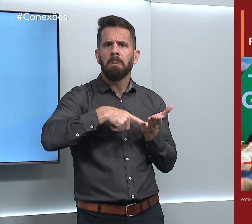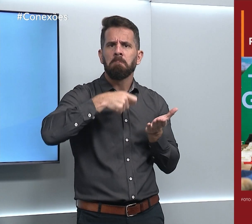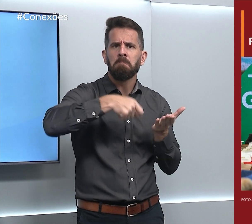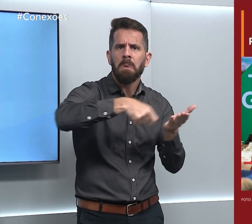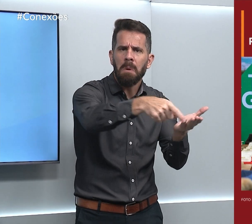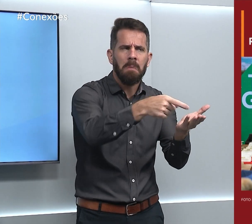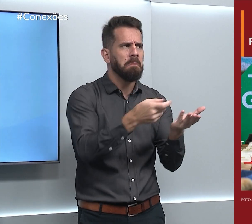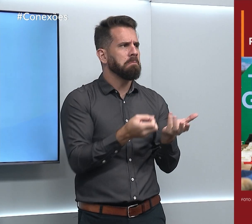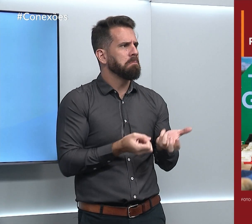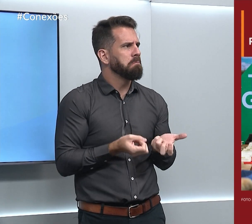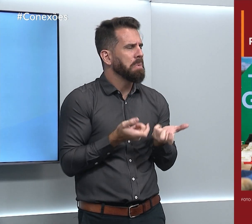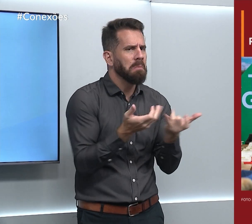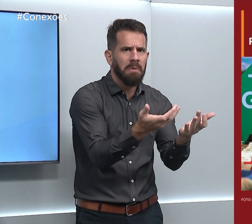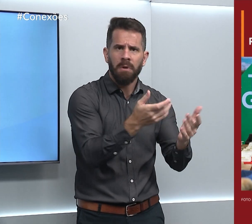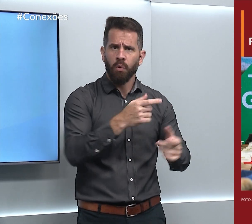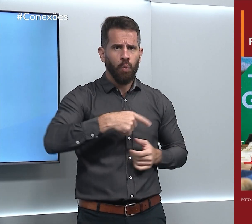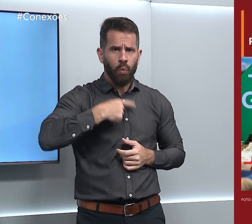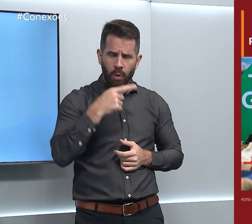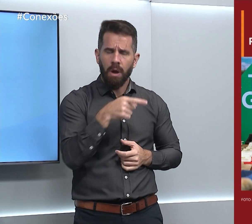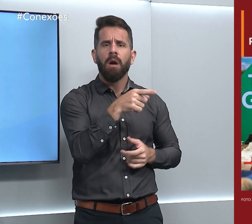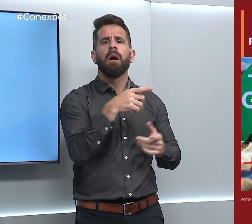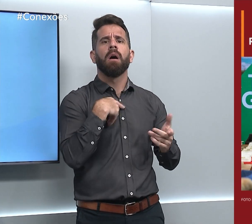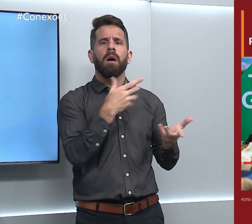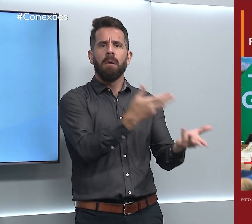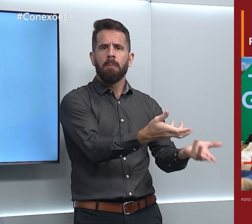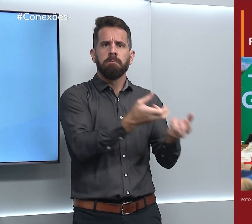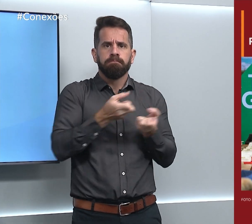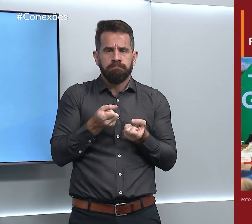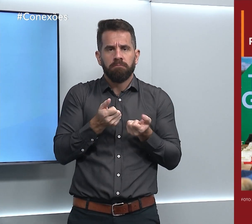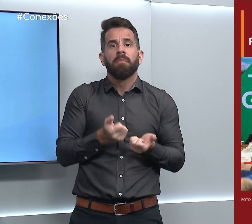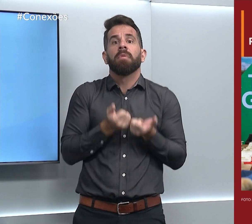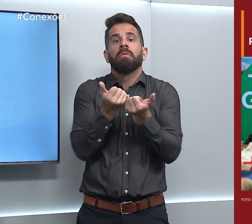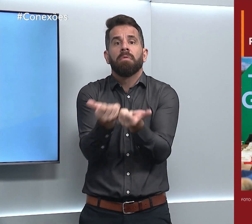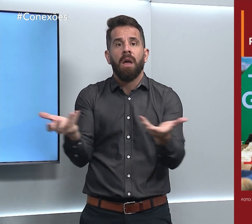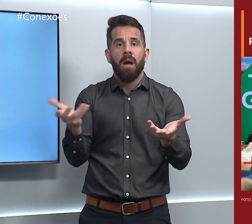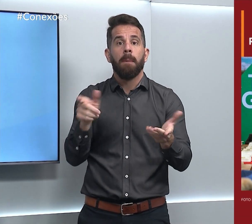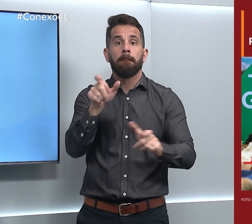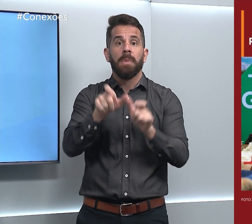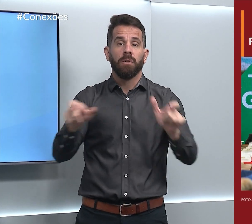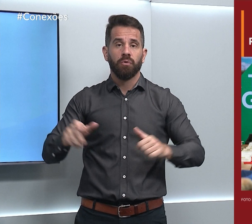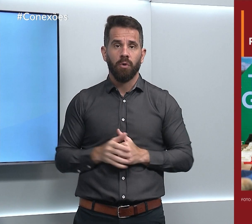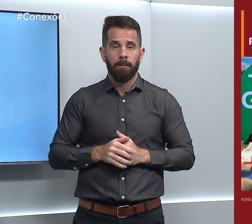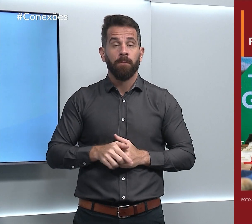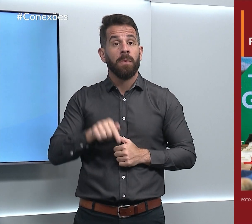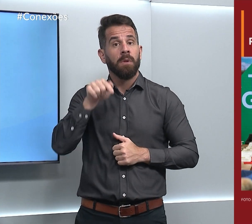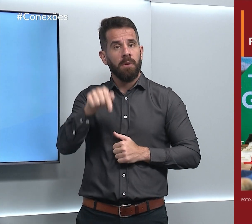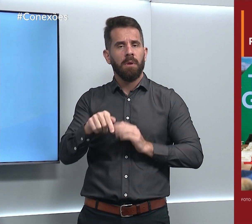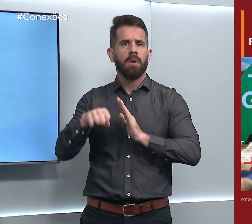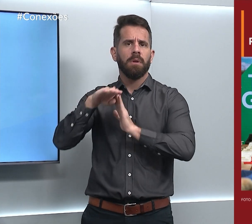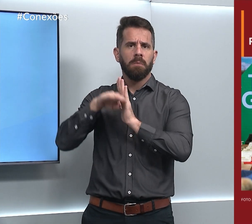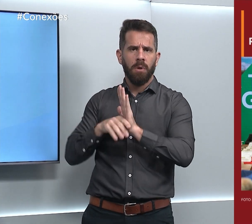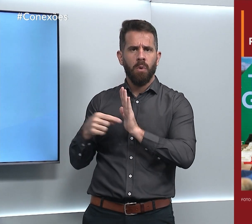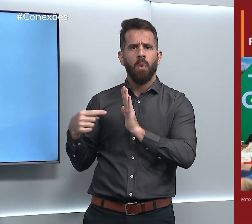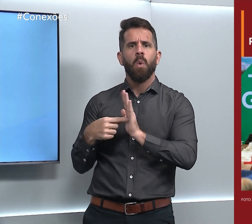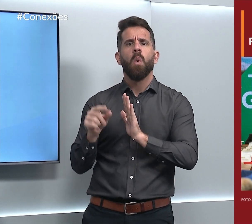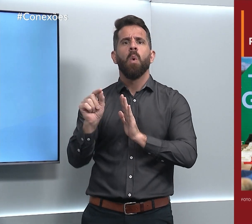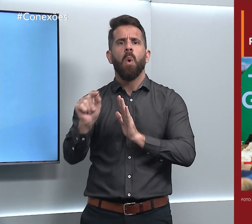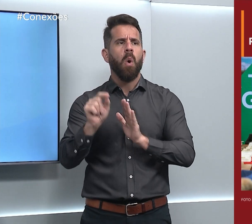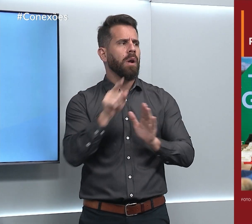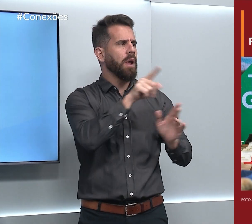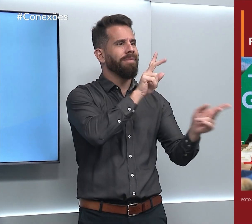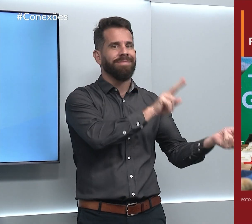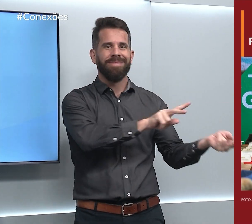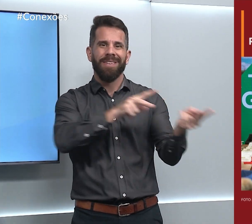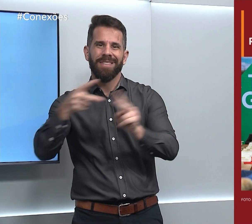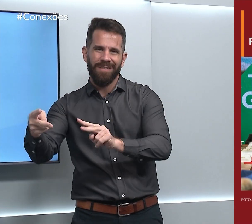a regularização de terras públicas. Bom, entre as novidades desse programa Terra da Gente está a transferência da propriedade de